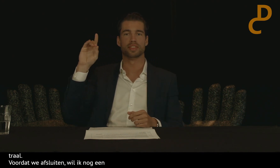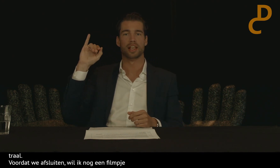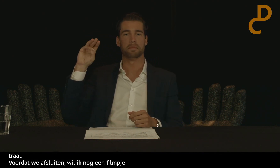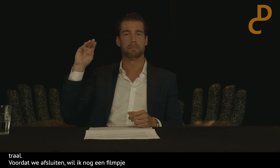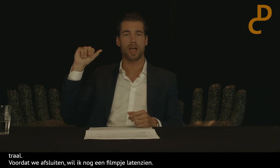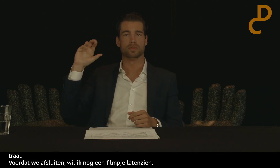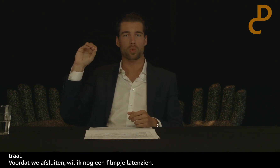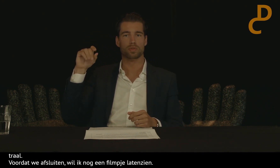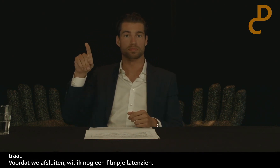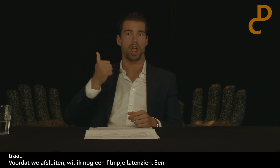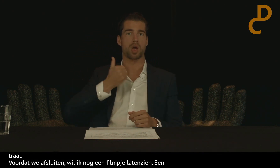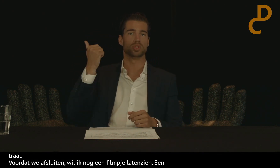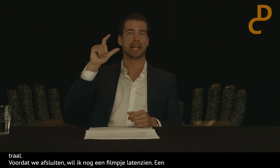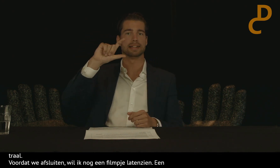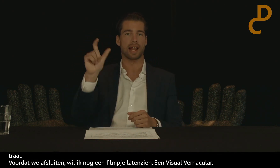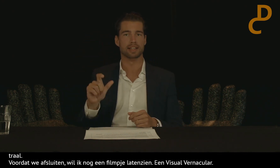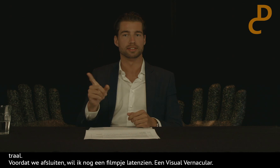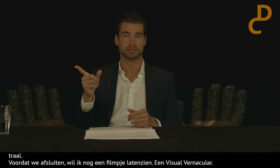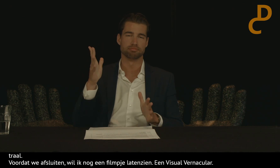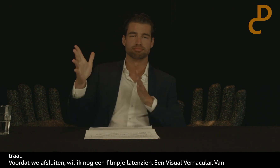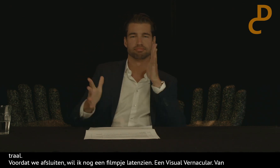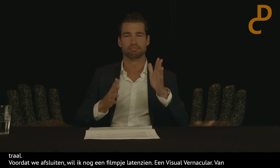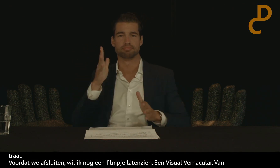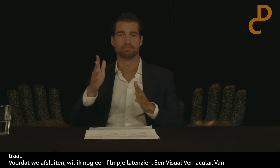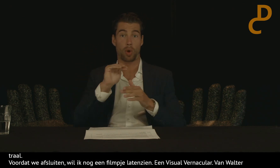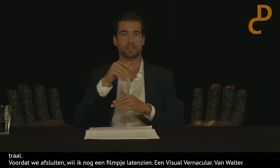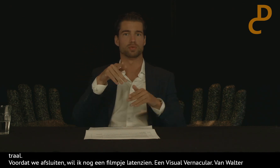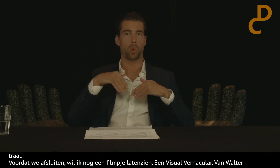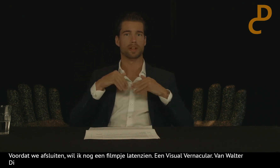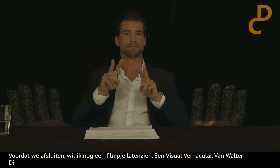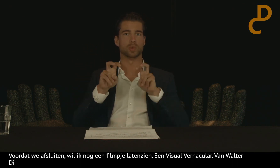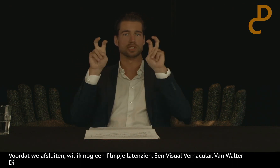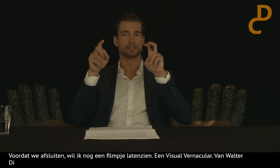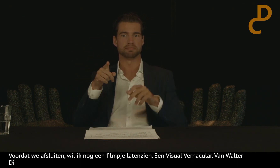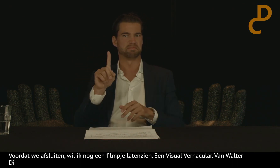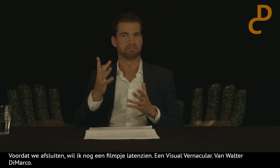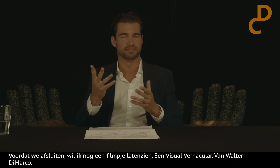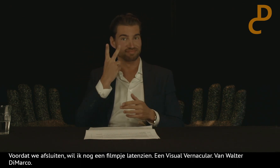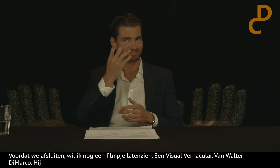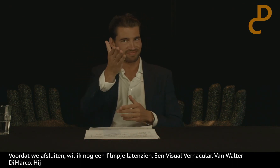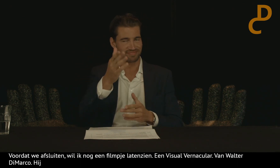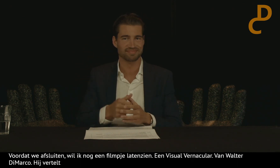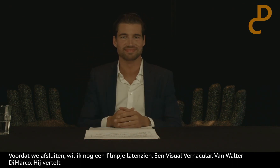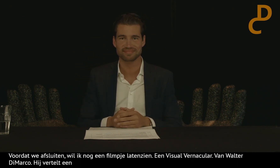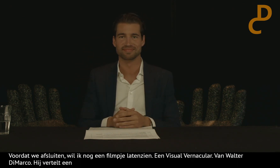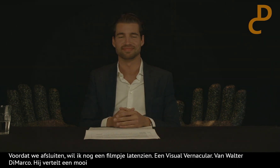van Walter Di Marco. Hij komt uit Italië en vertelt een heel mooi verhaal over de coronavirus. Kijk maar.